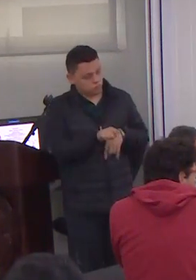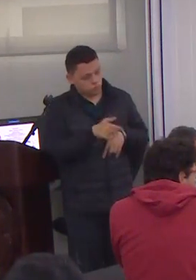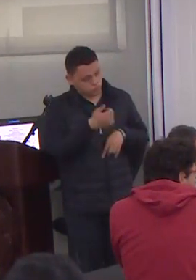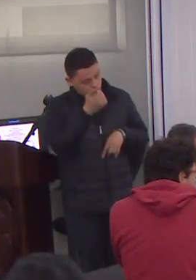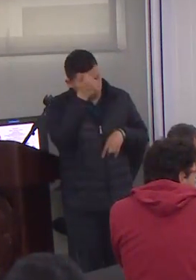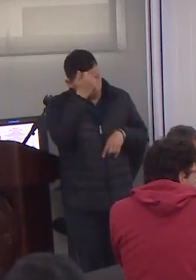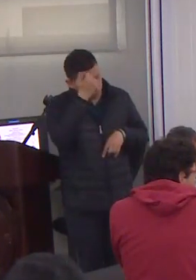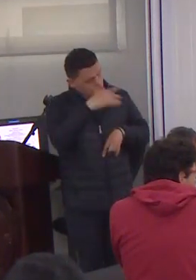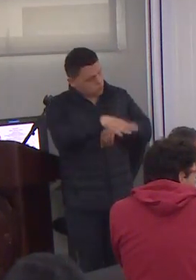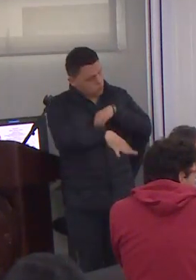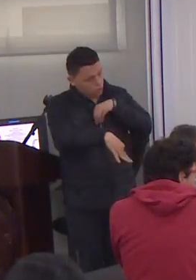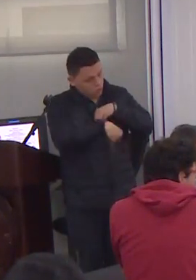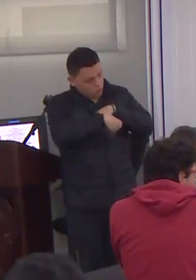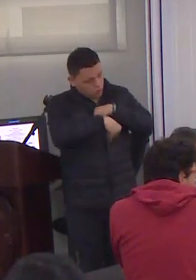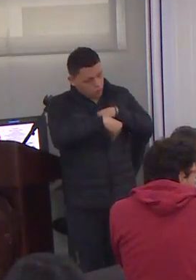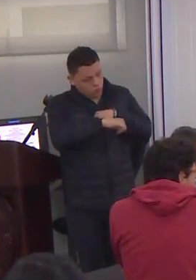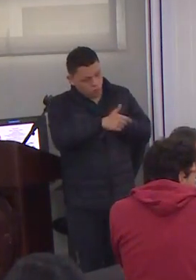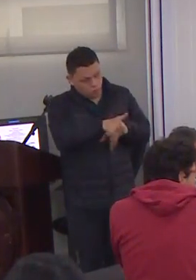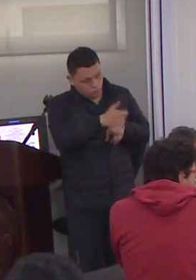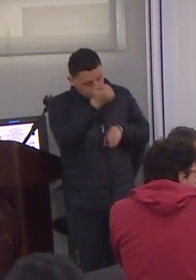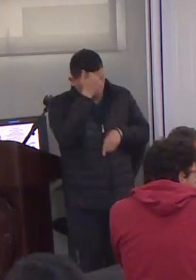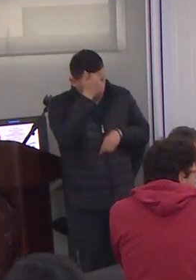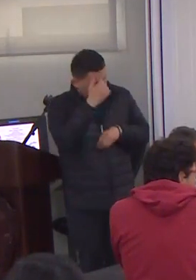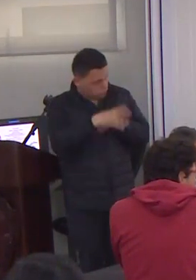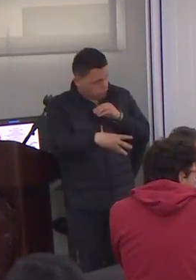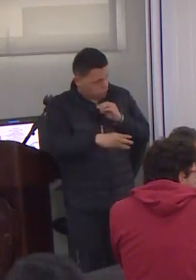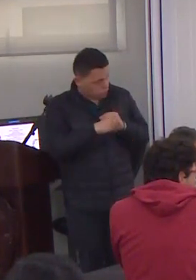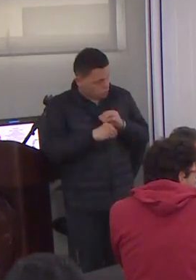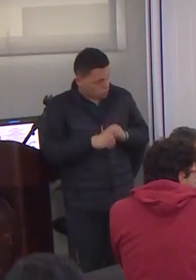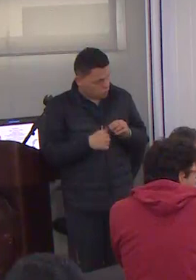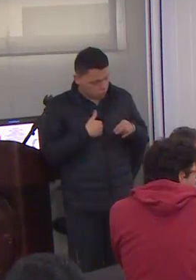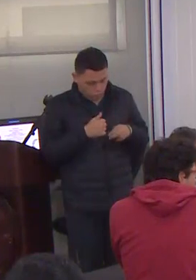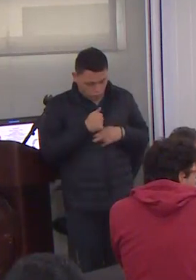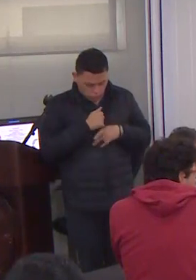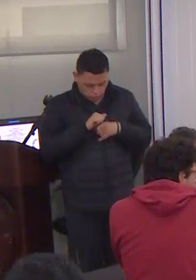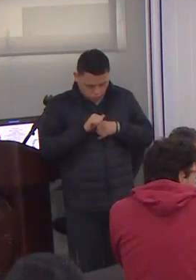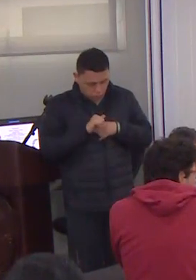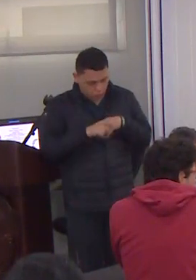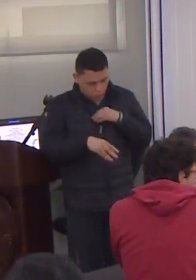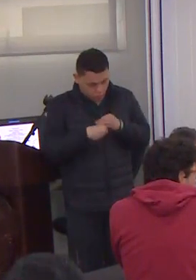otro retroalimentara su práctica es decir su práctica propia